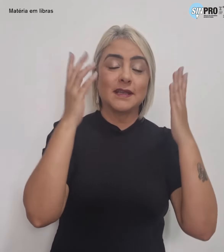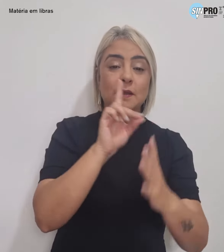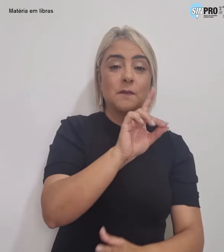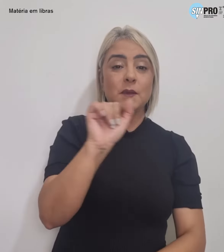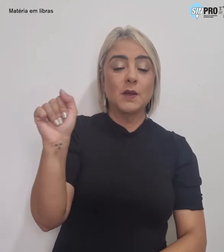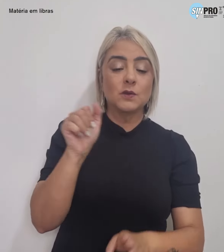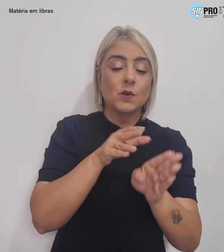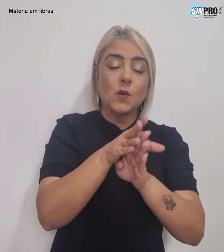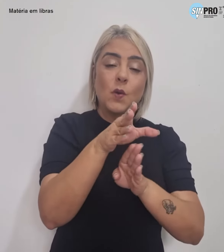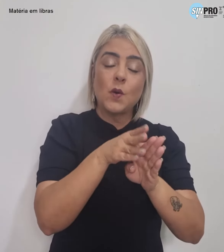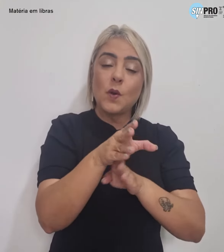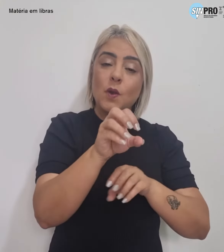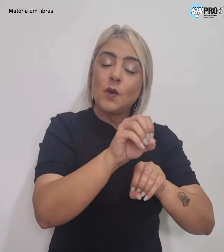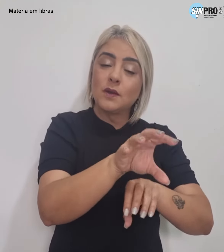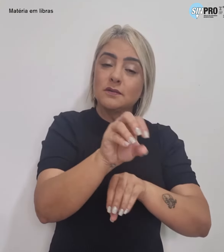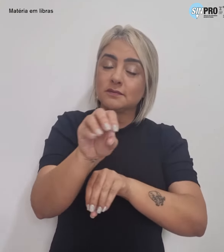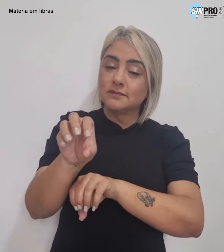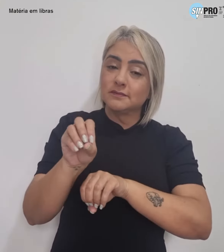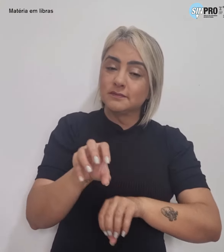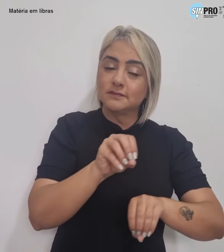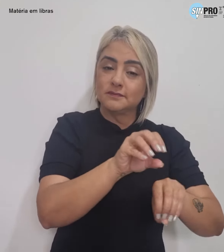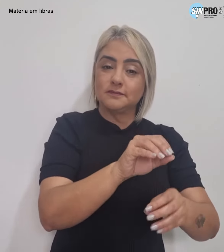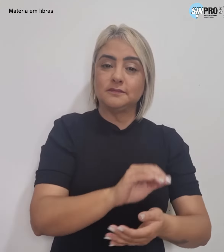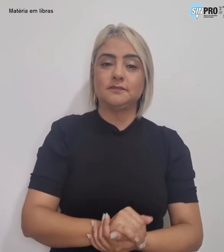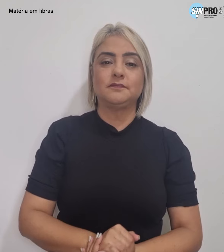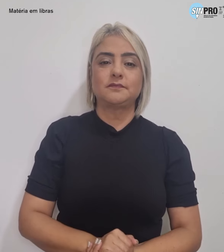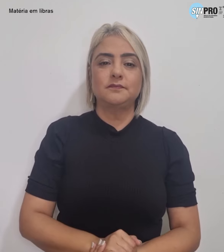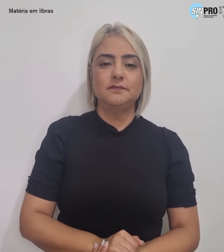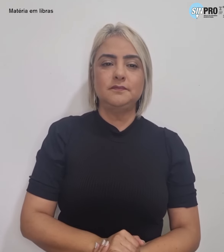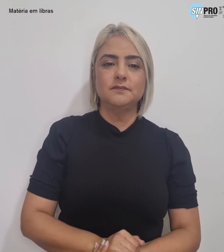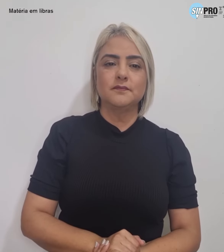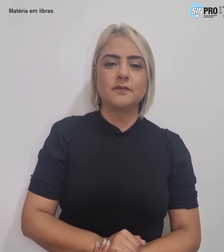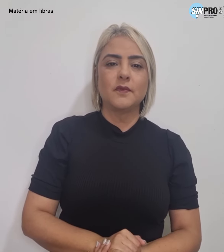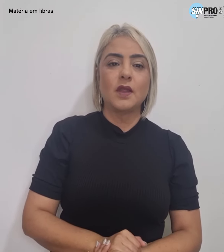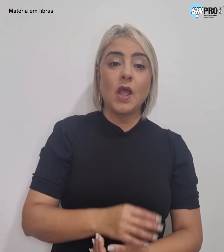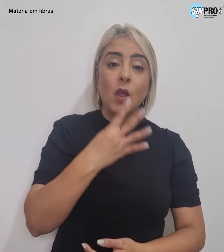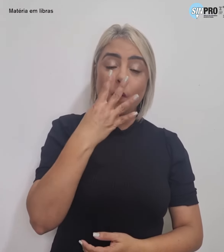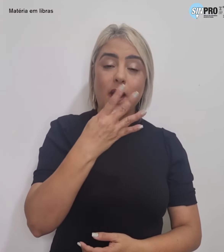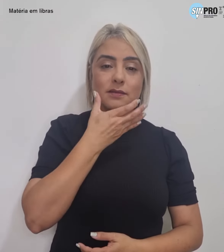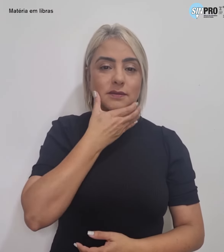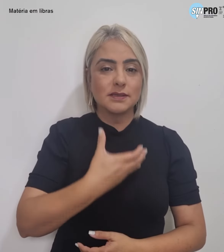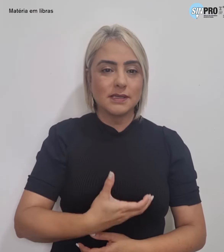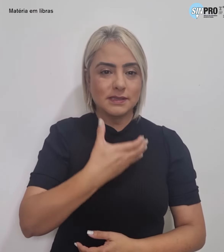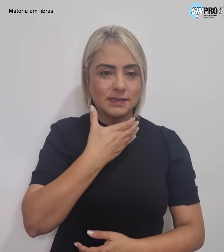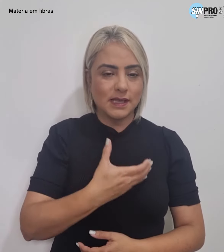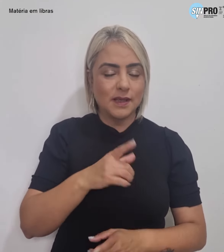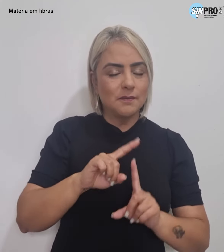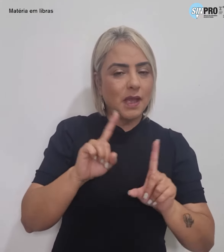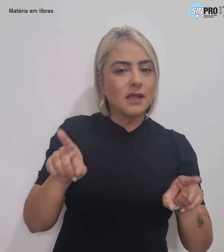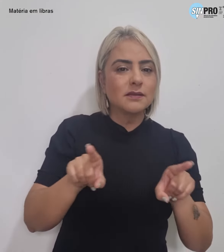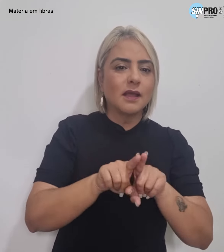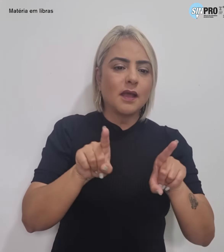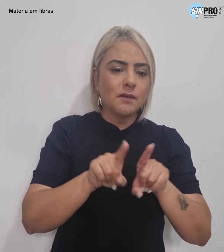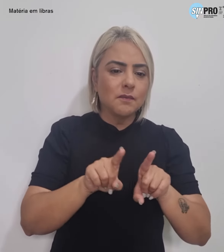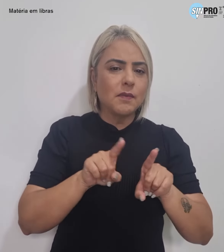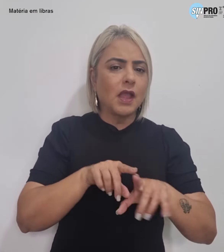Orientador e da Orientadora Educacional, 4 de dezembro, mas também de formação e